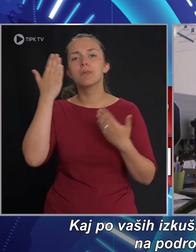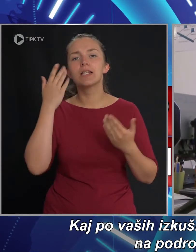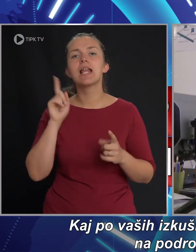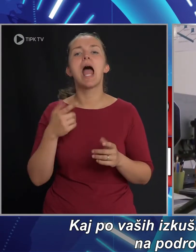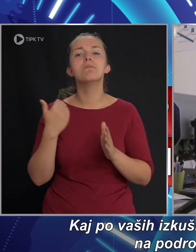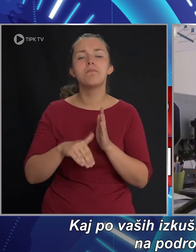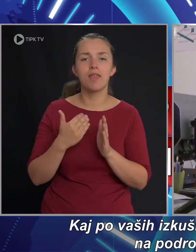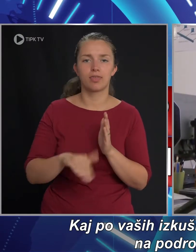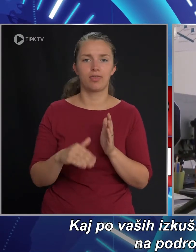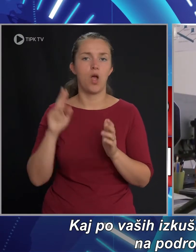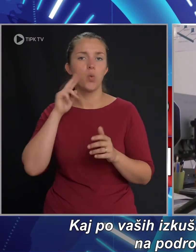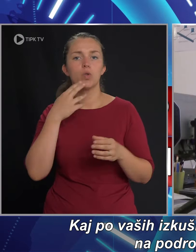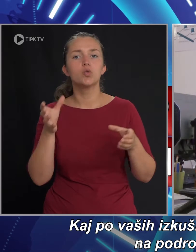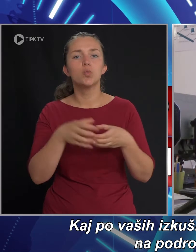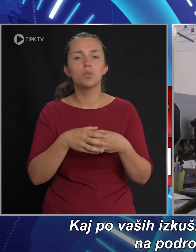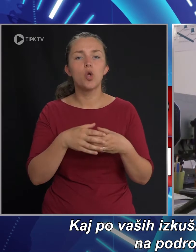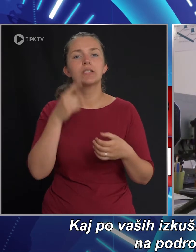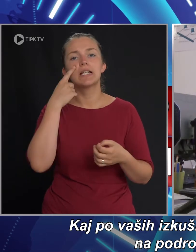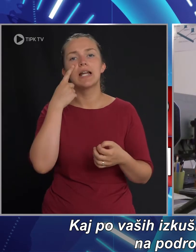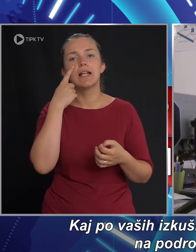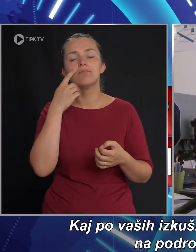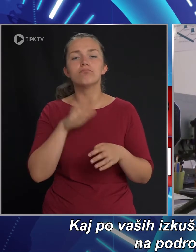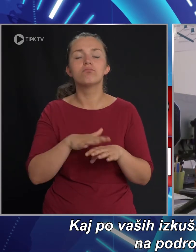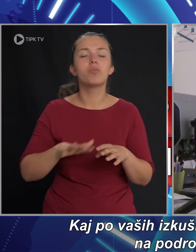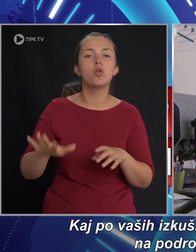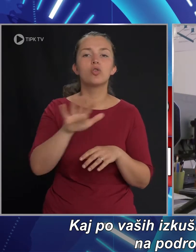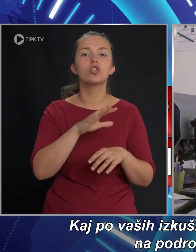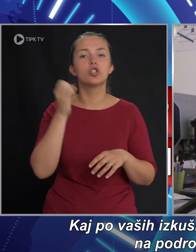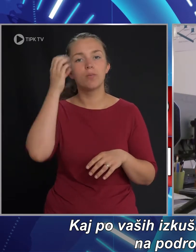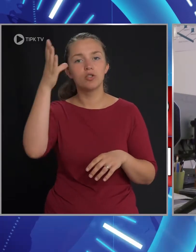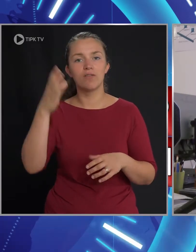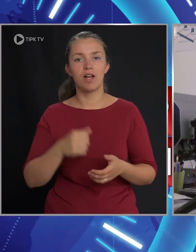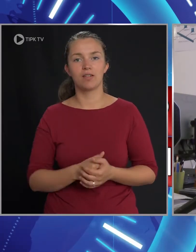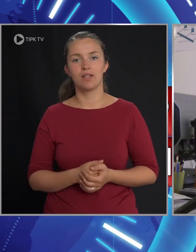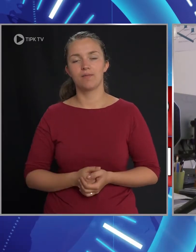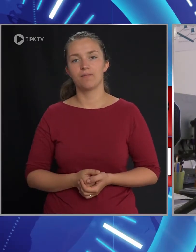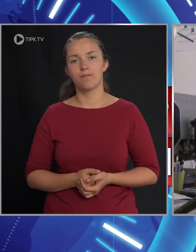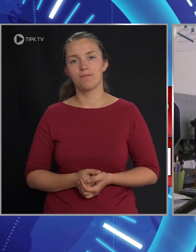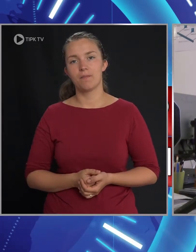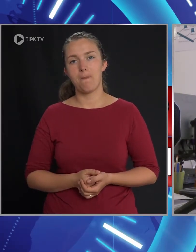izkušnjah? Menite, kaj manjka v gluhi skupnosti, glede na področje izobraževanja?